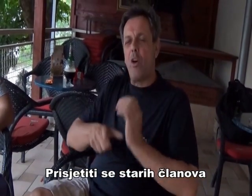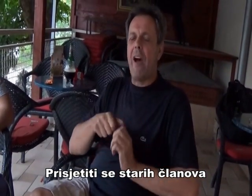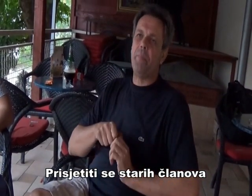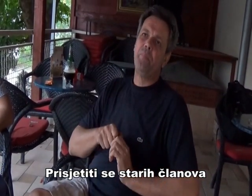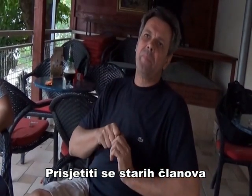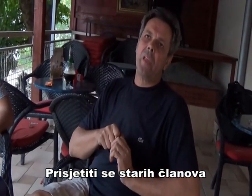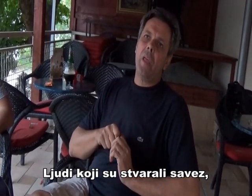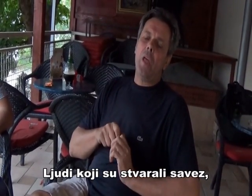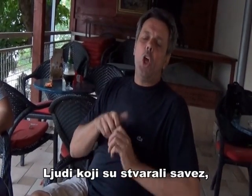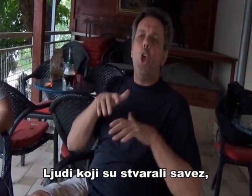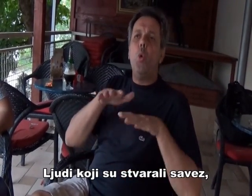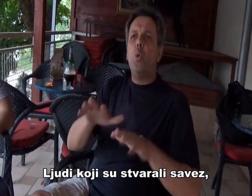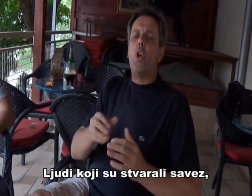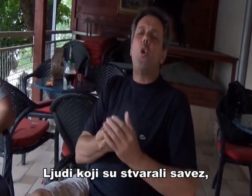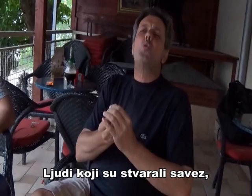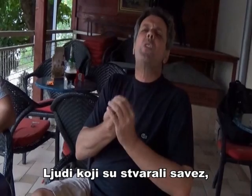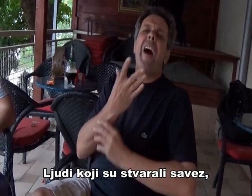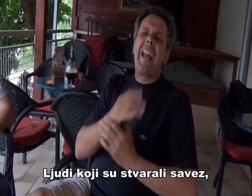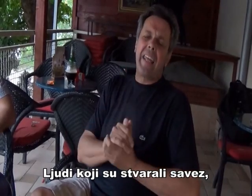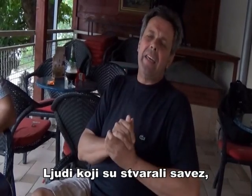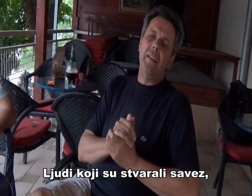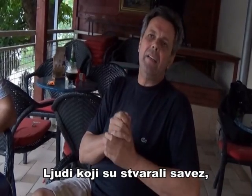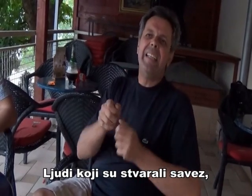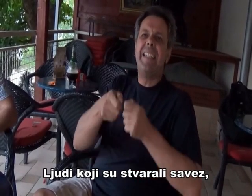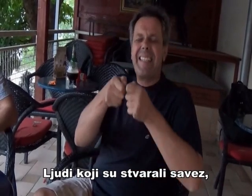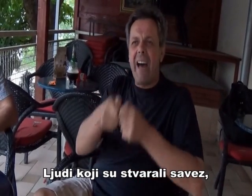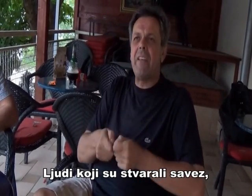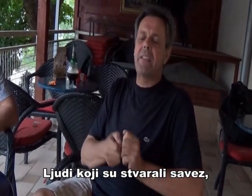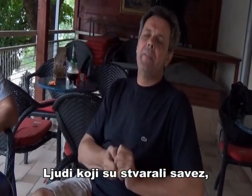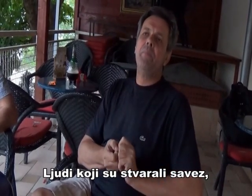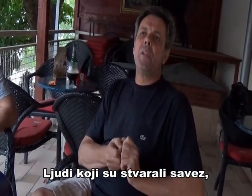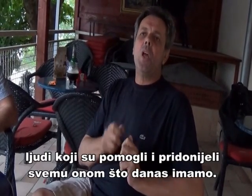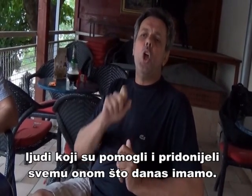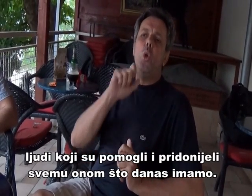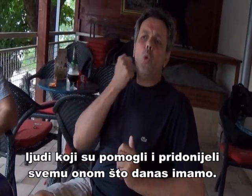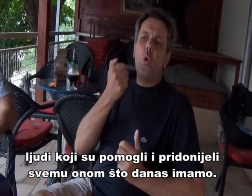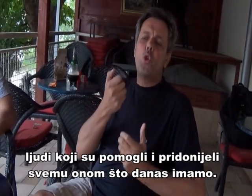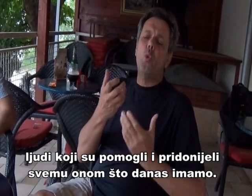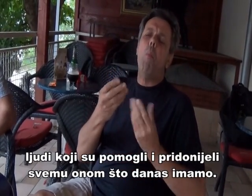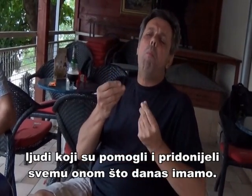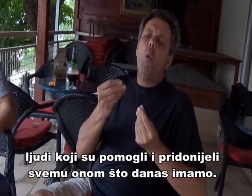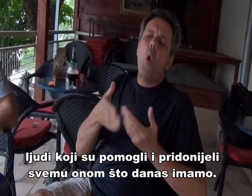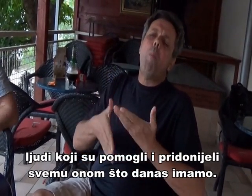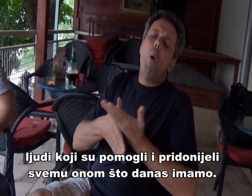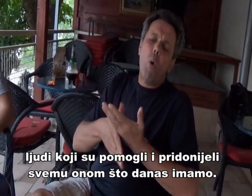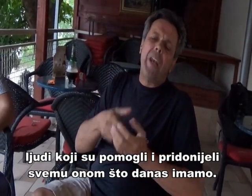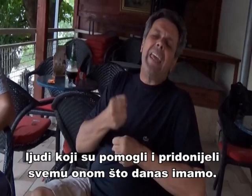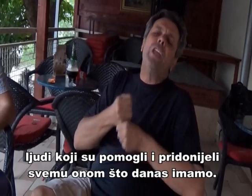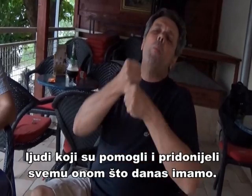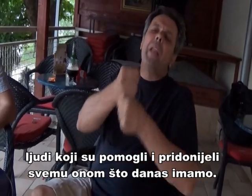članova, ljudi koji su stvarali savez, ljudi koji su puno pomogli i